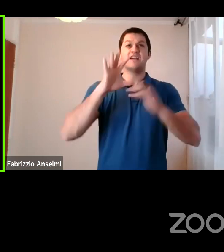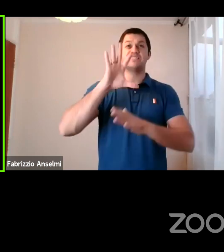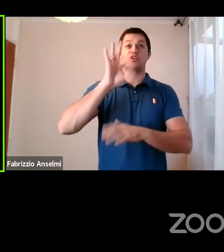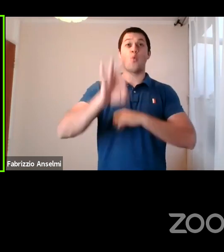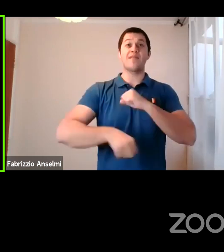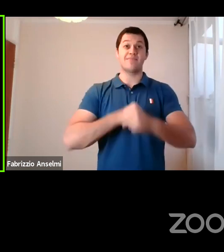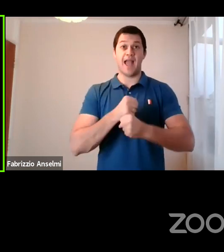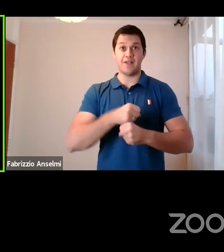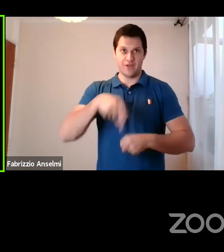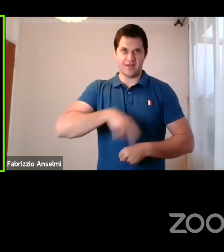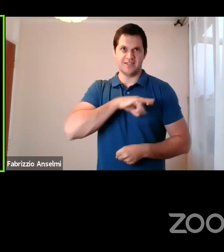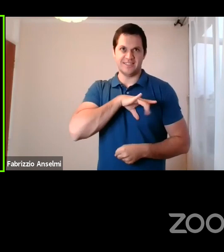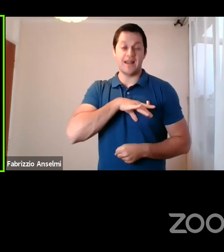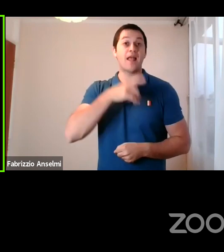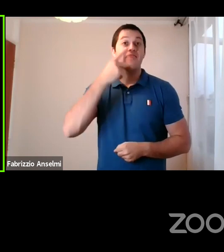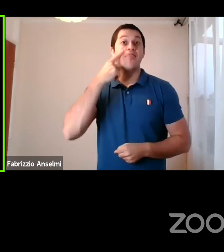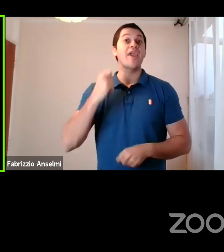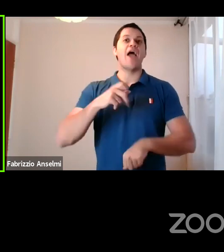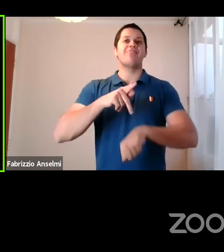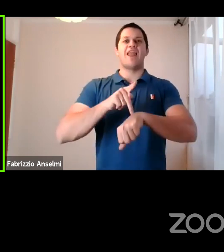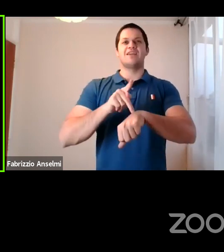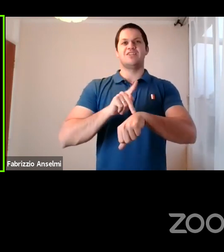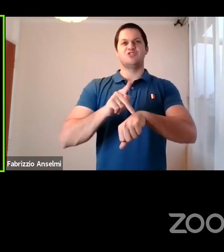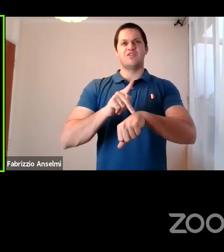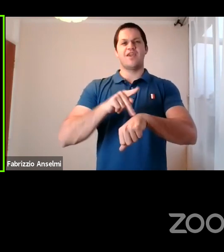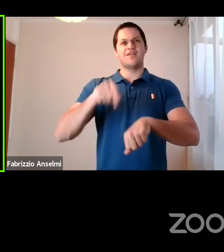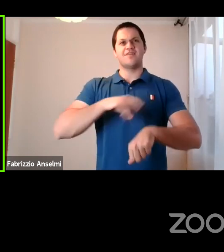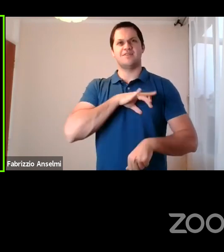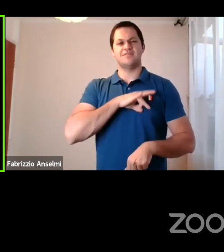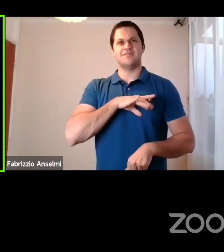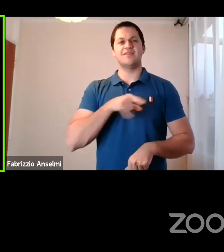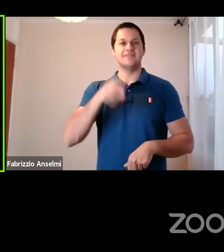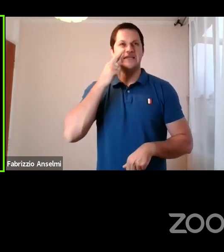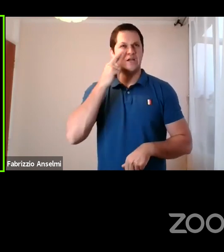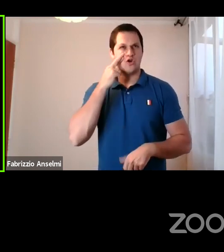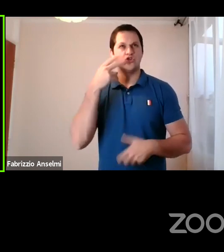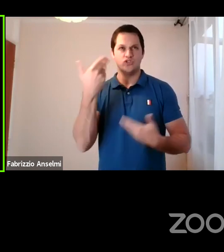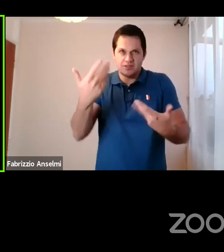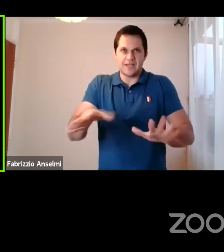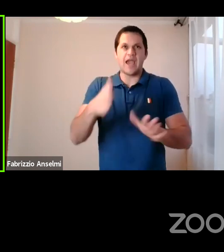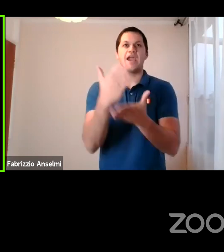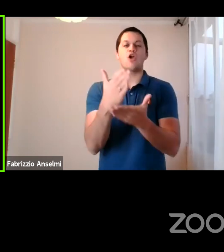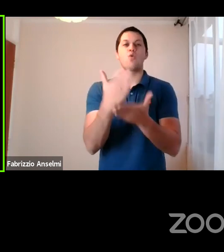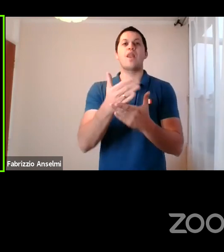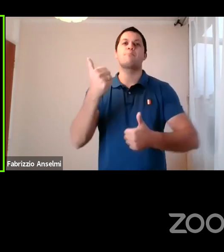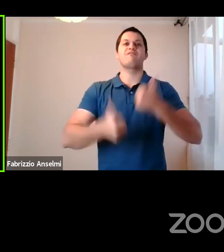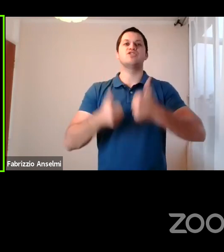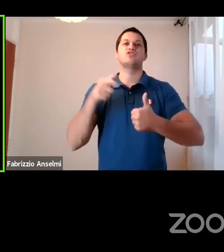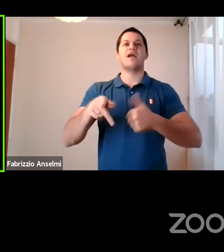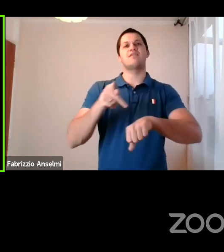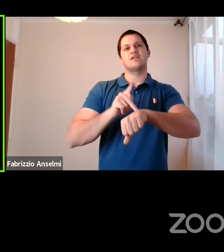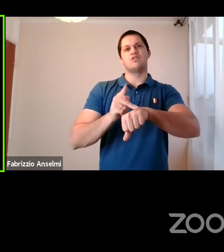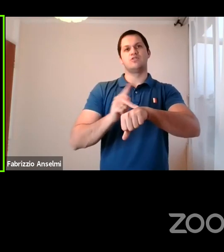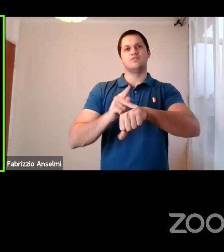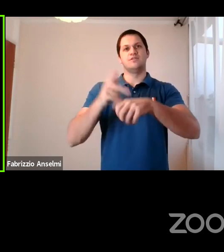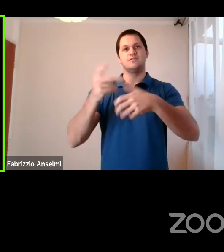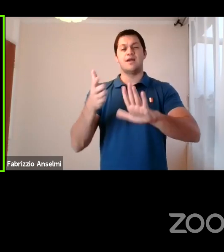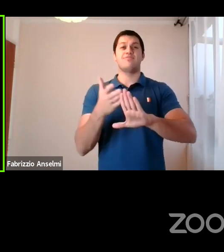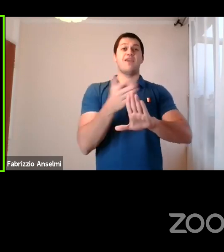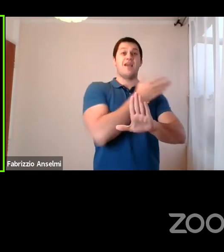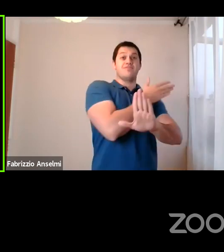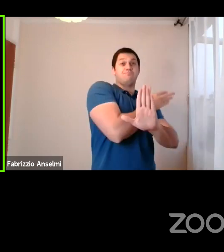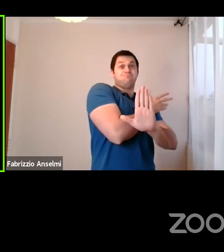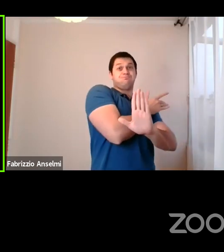de la Kinesiología, que es el día en el fondo en el que se reconoció al Colegio Profesional de Kinesiólogos como tal, y por tanto desde ahí hasta la fecha